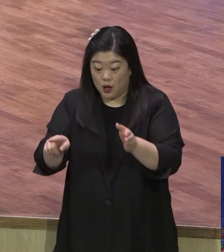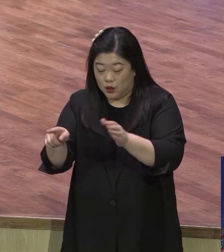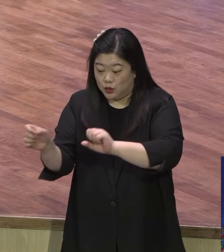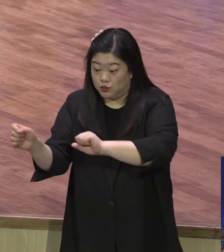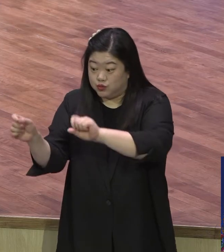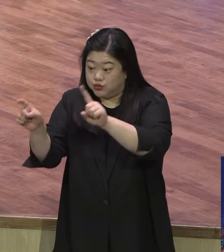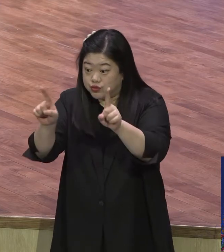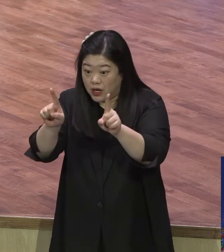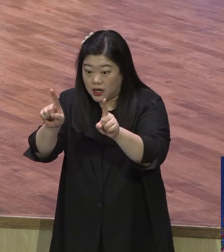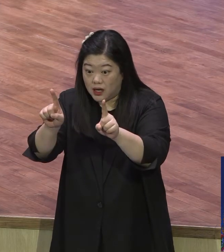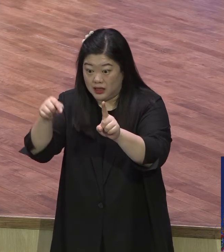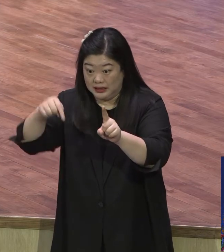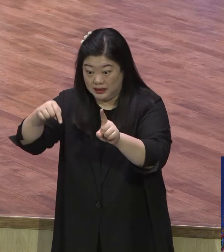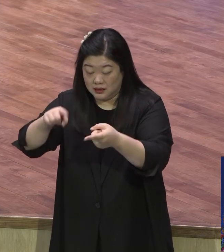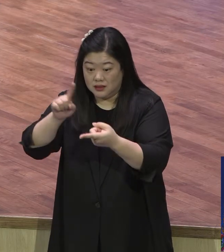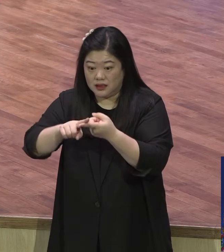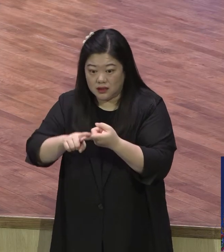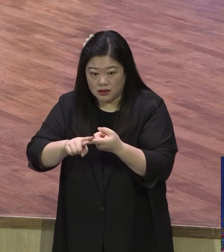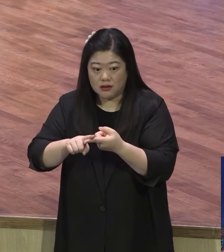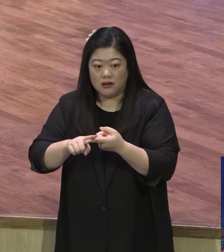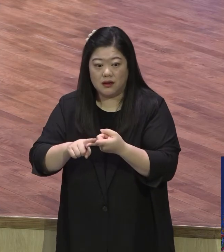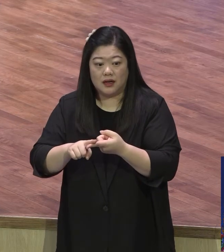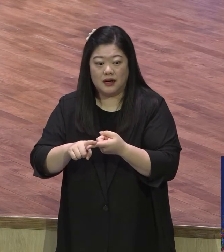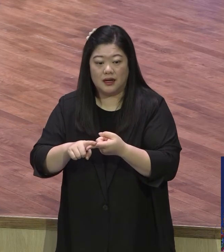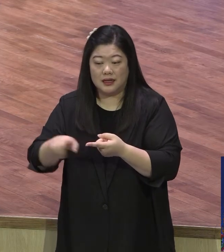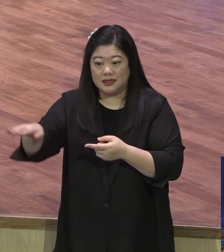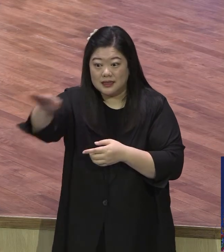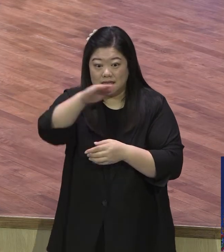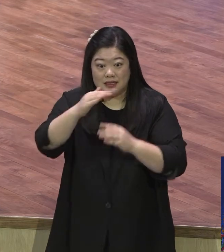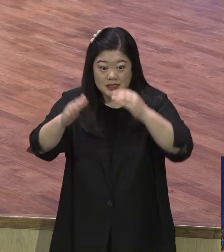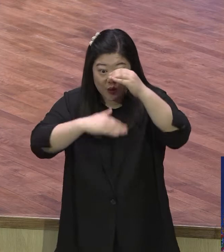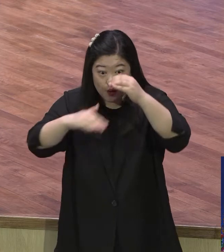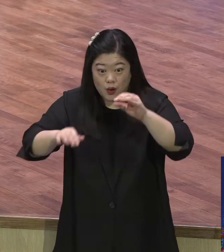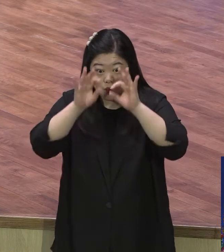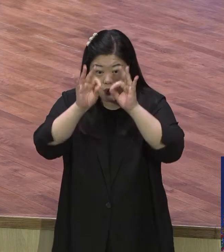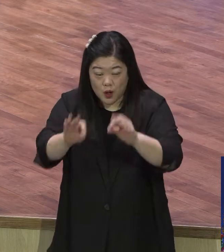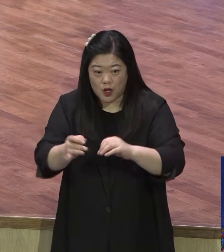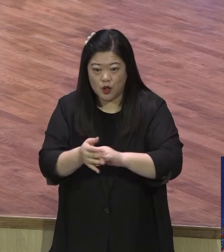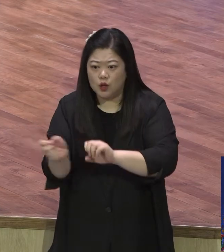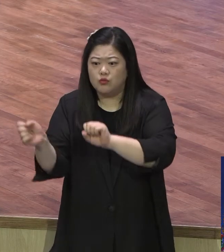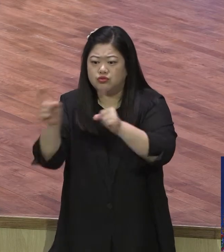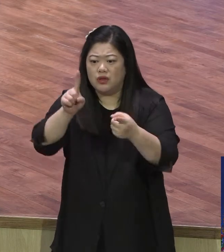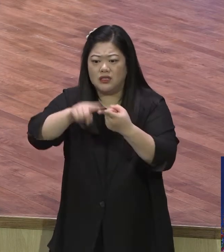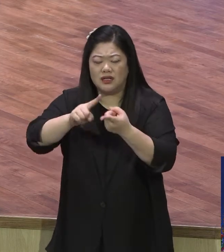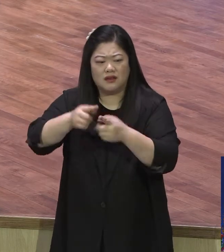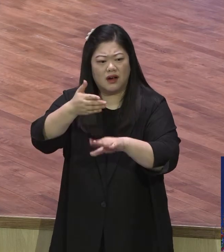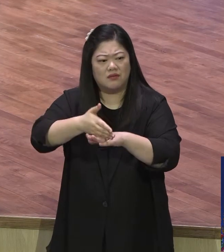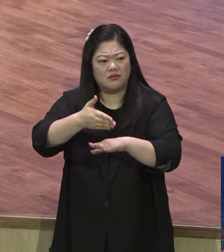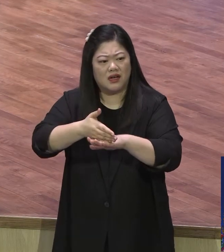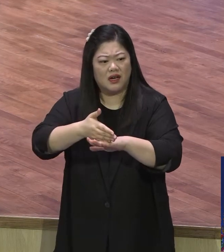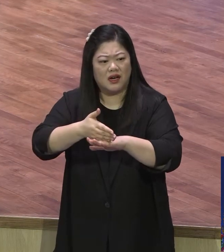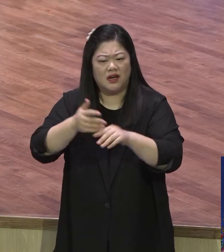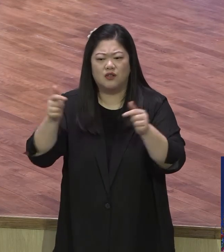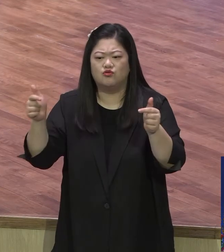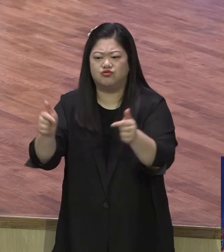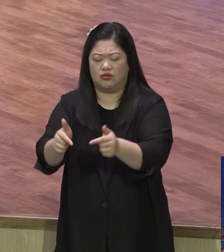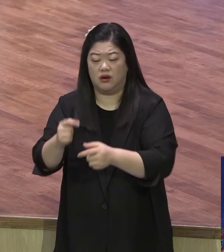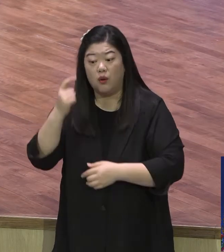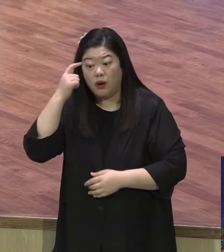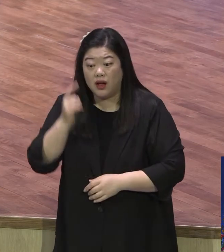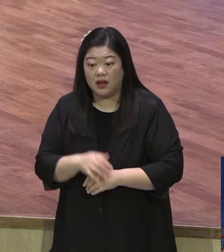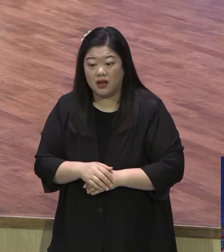중요성에 비해서 성도들의 의식 속에 많이 뿌리 내리지 못하고 있다는 겁니다 왜 매년 한 번에 있는